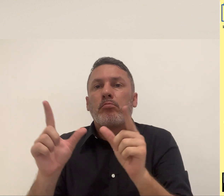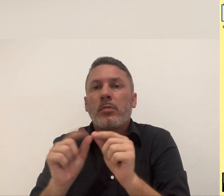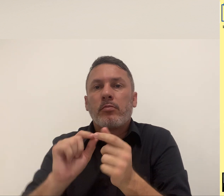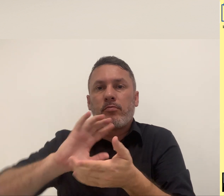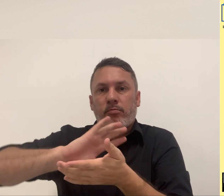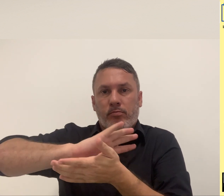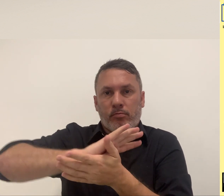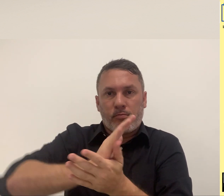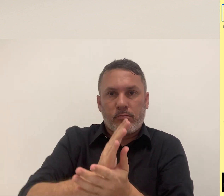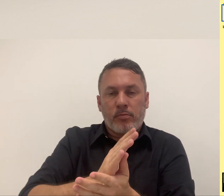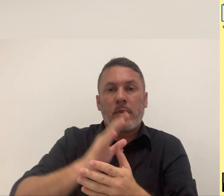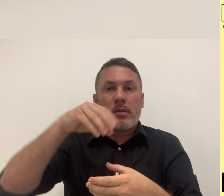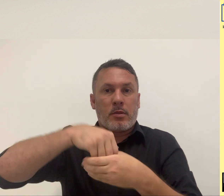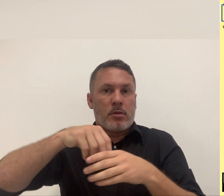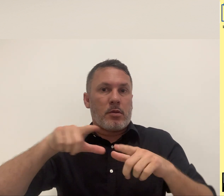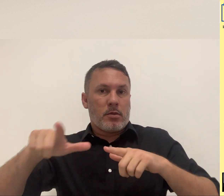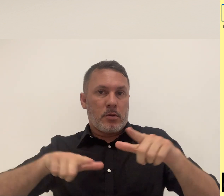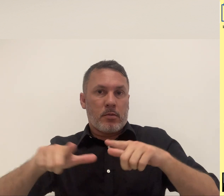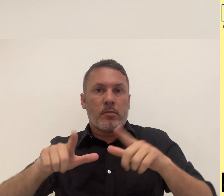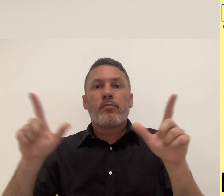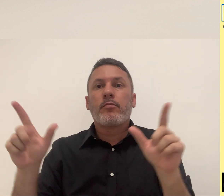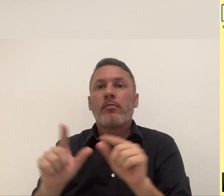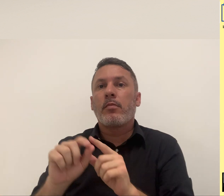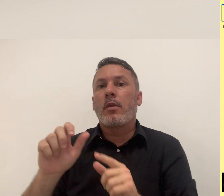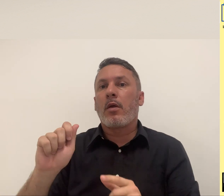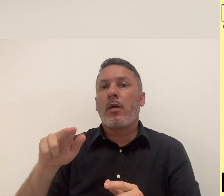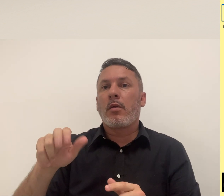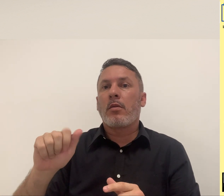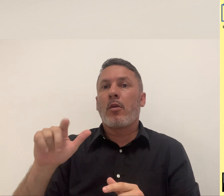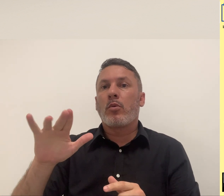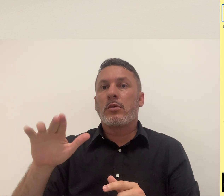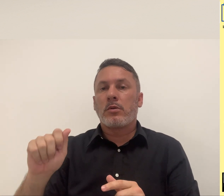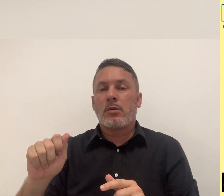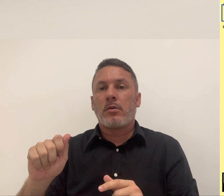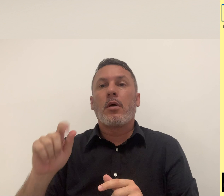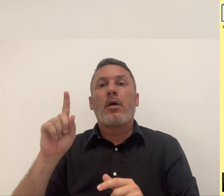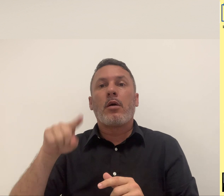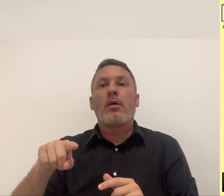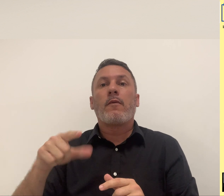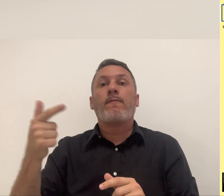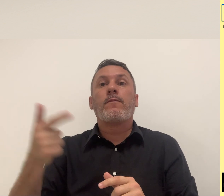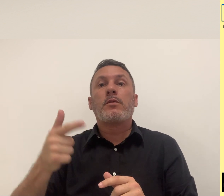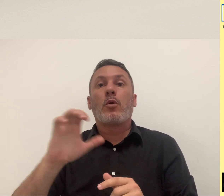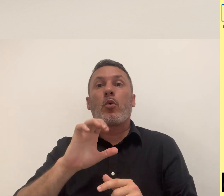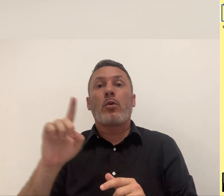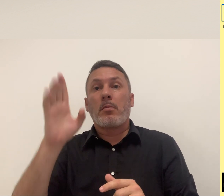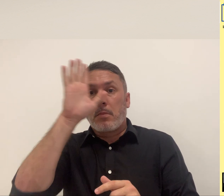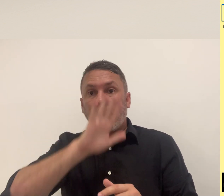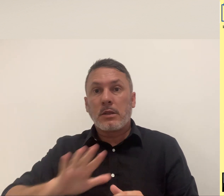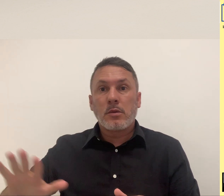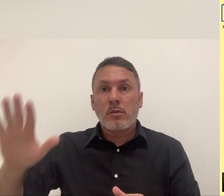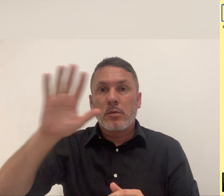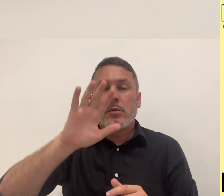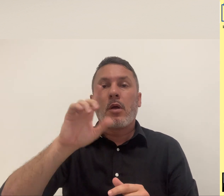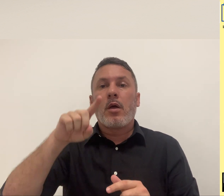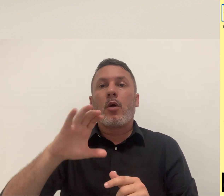eliminação da discriminação no trabalho ana lúcia estufe gonsales vice coordenadora nacional